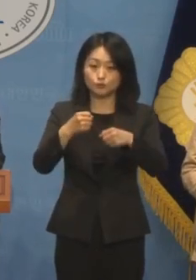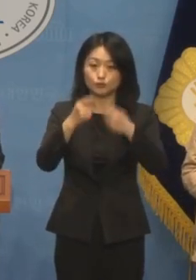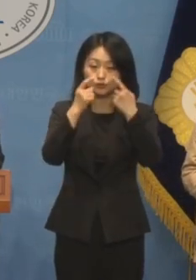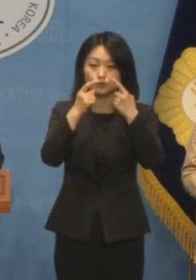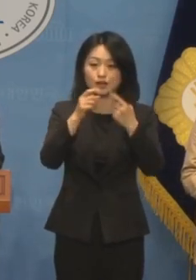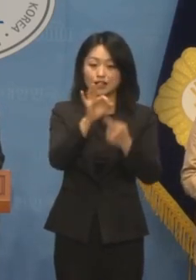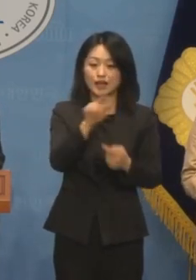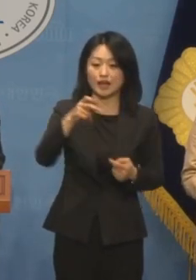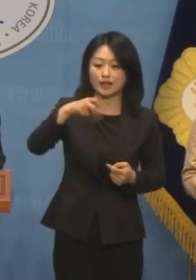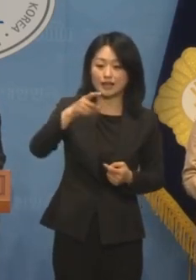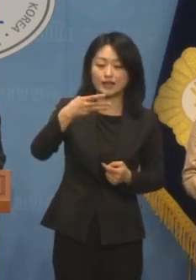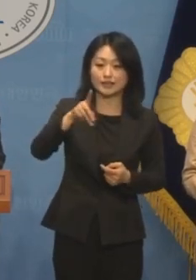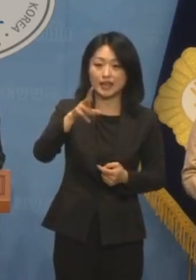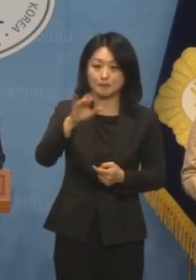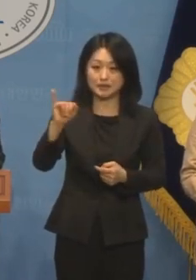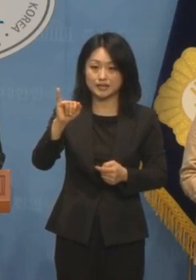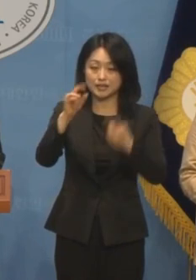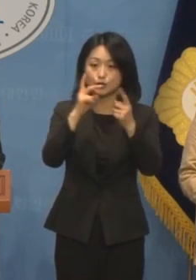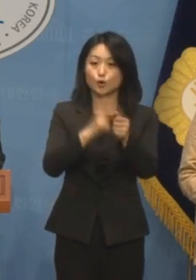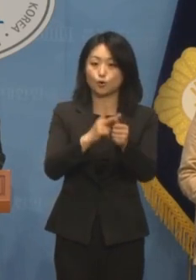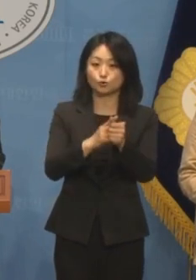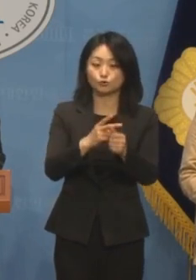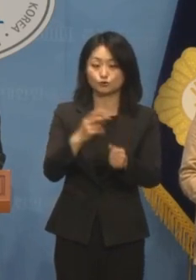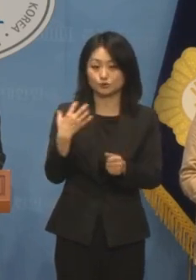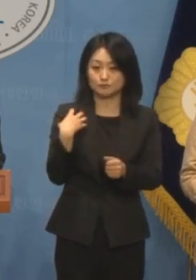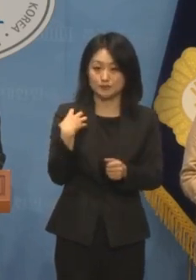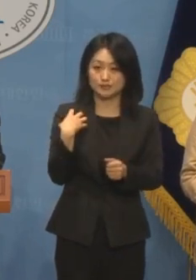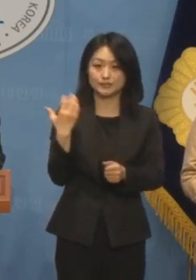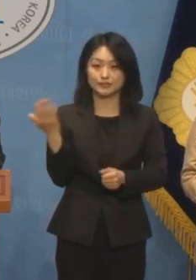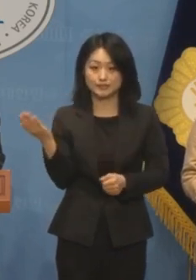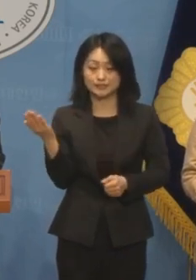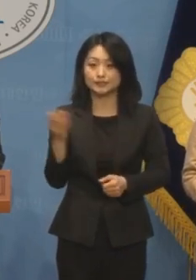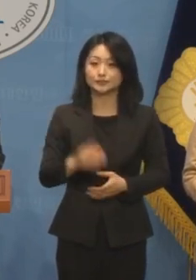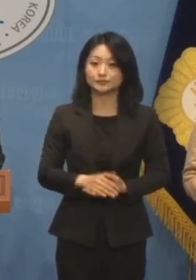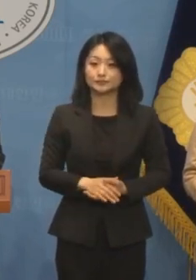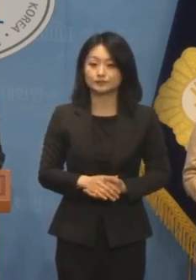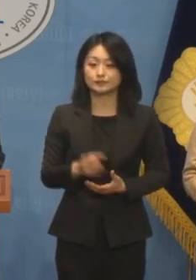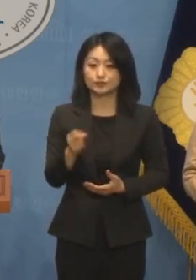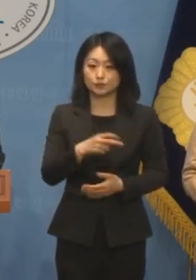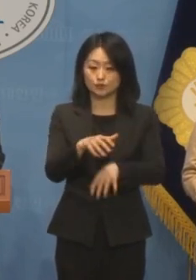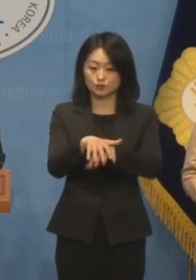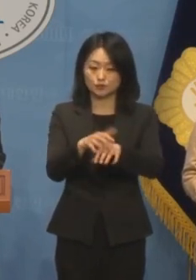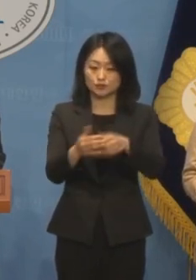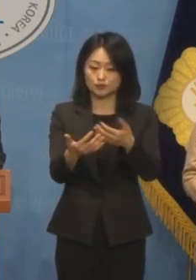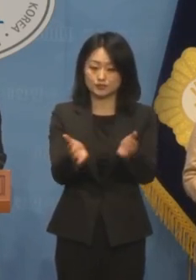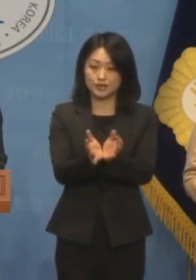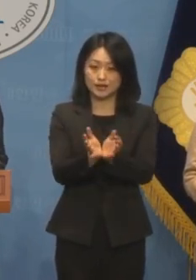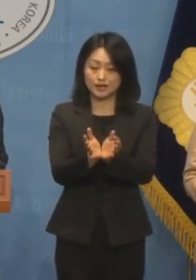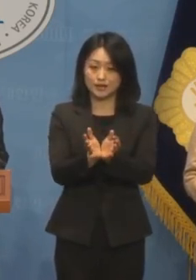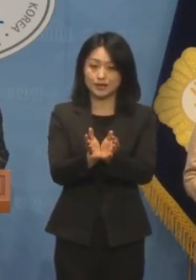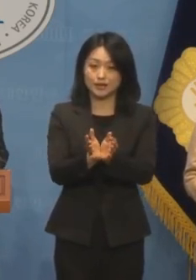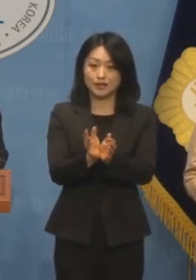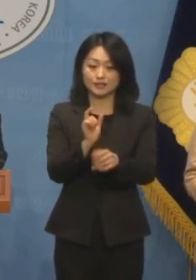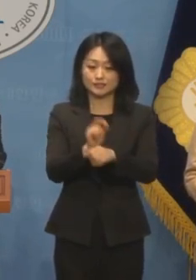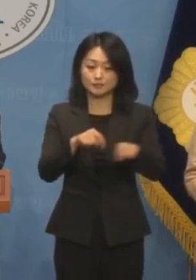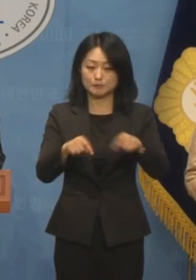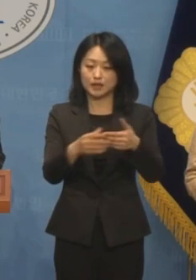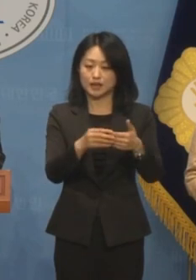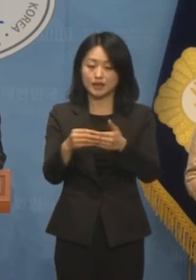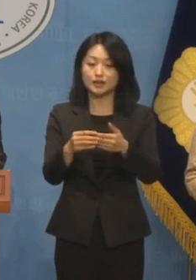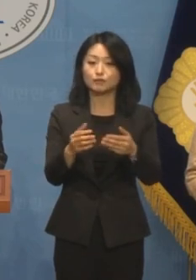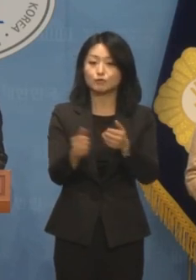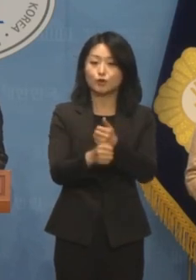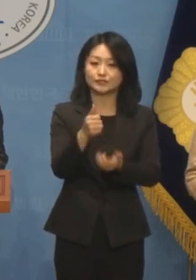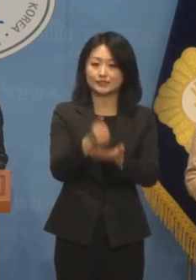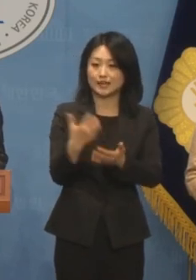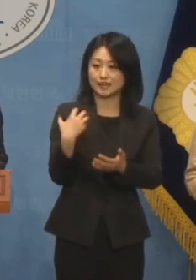있는 정경섭이고요. 지금 여기 공대위 지금 집행위원장을 맡고 있습니다. 사안이 조금 복잡해 보일 수 있는 것들